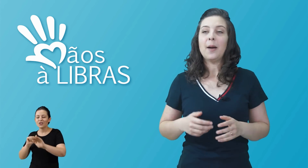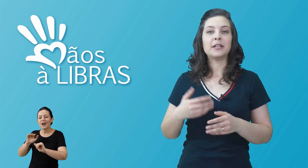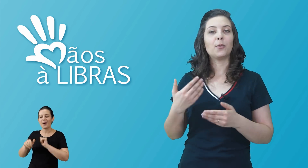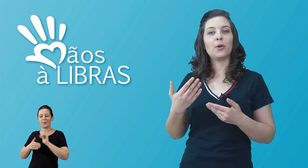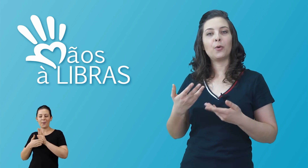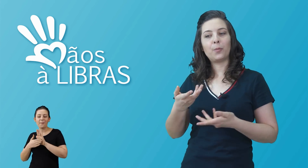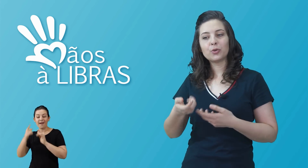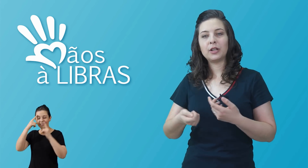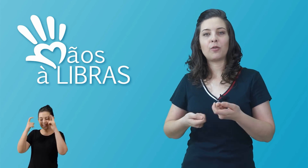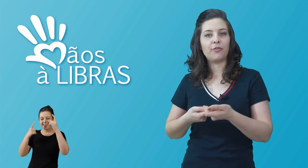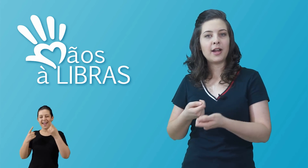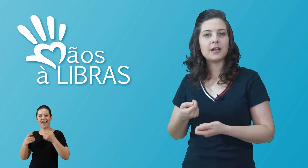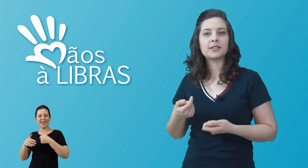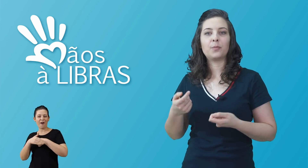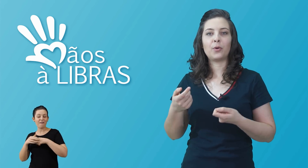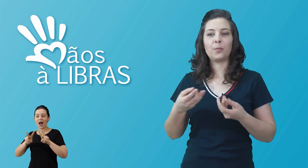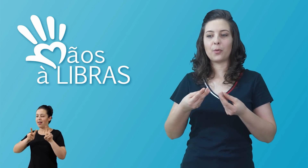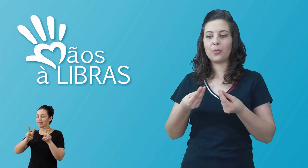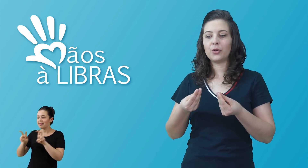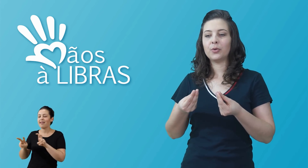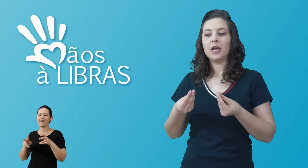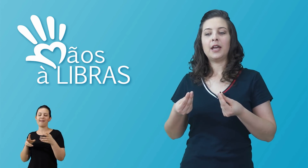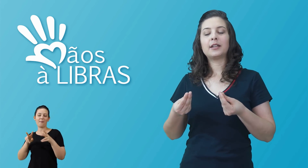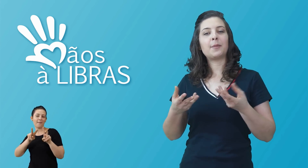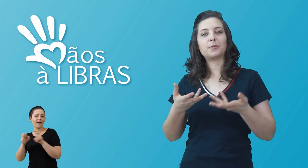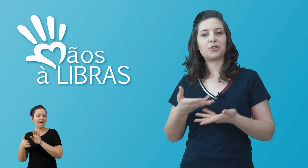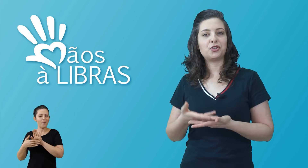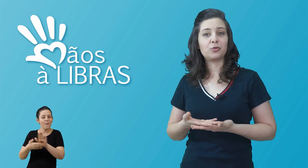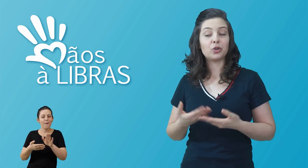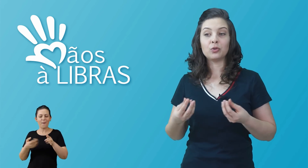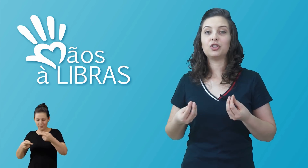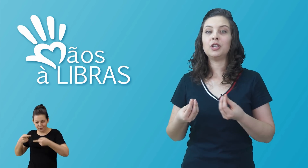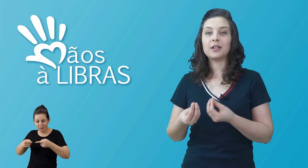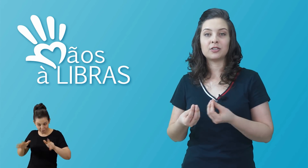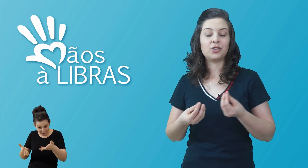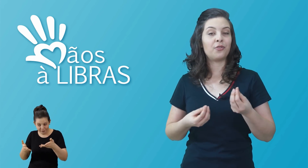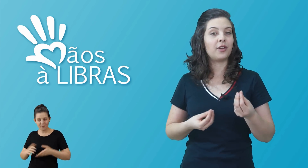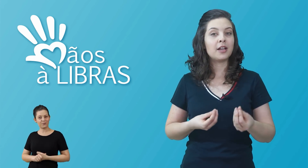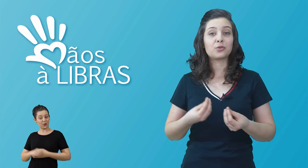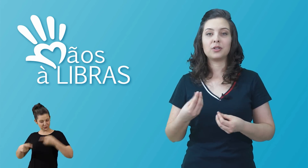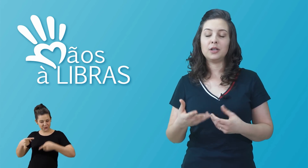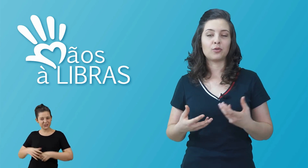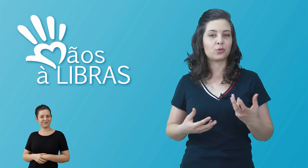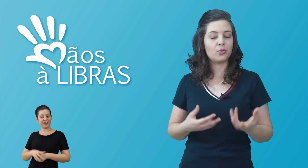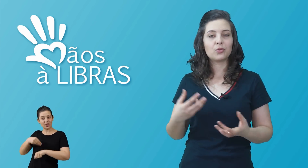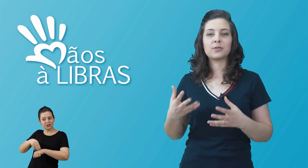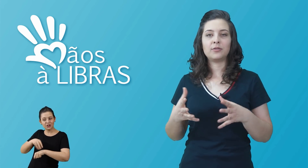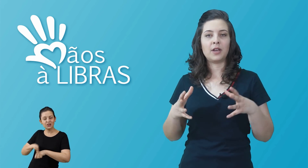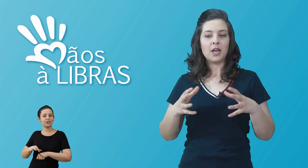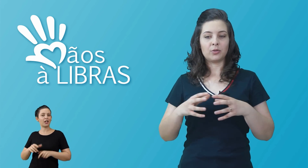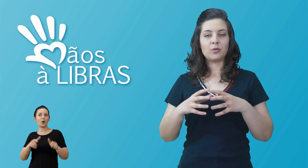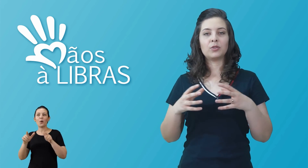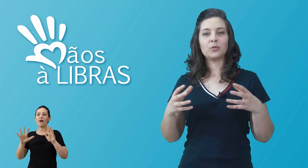assustar, mas eu puxo ali conversa, eu proponho temas para a gente discutir, eu dou dicas de eventos, livros,